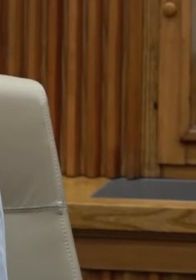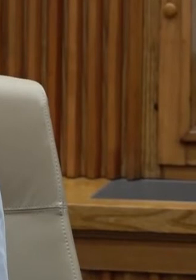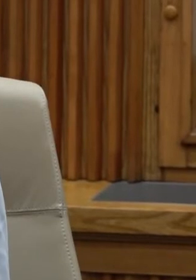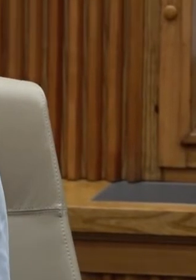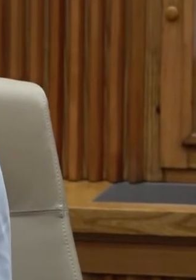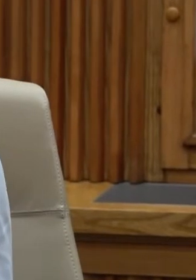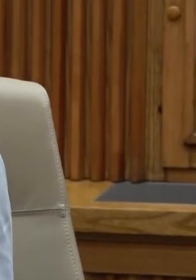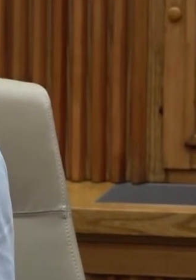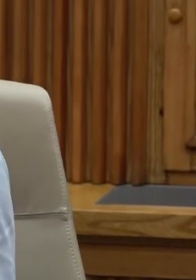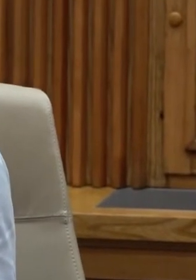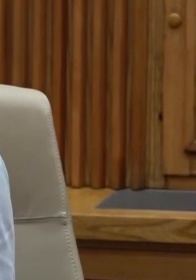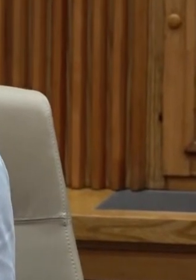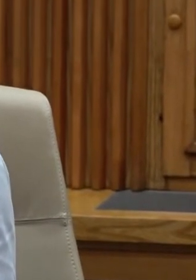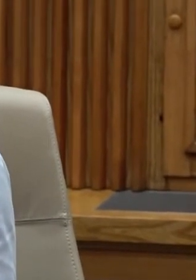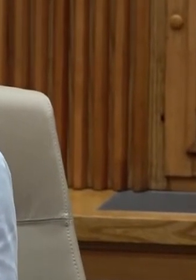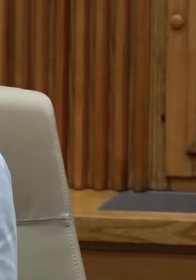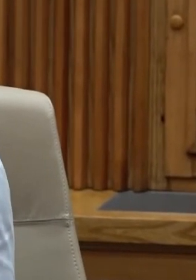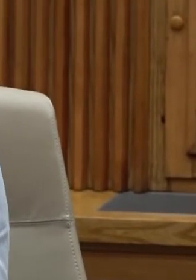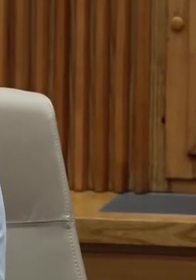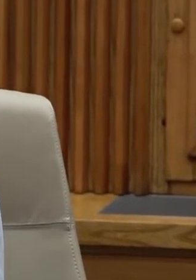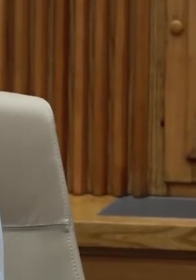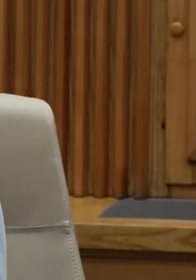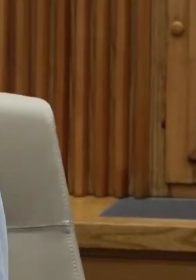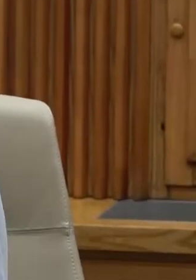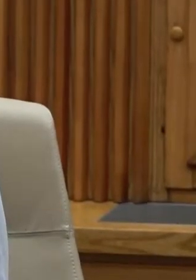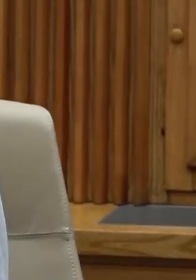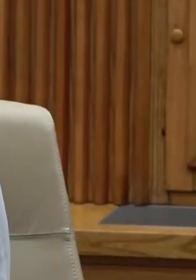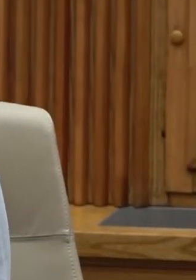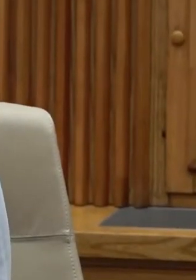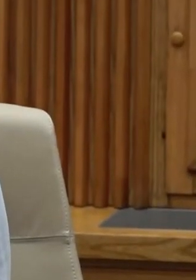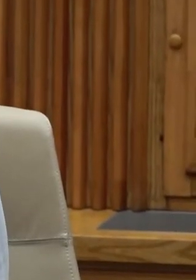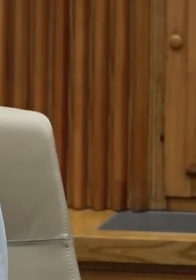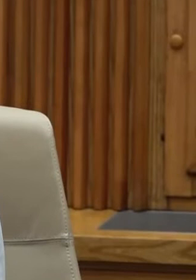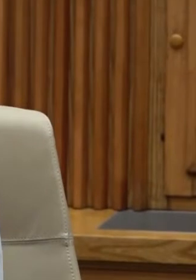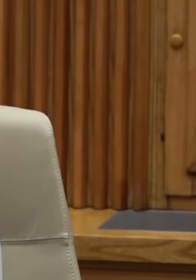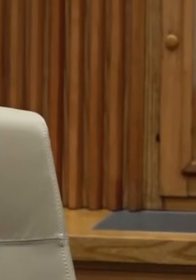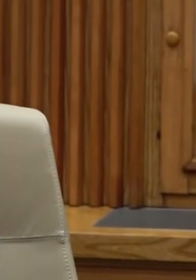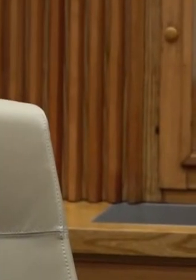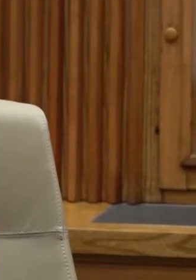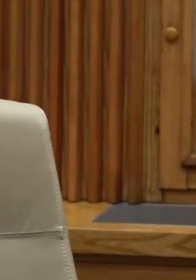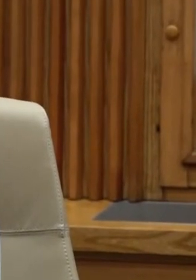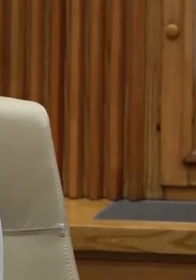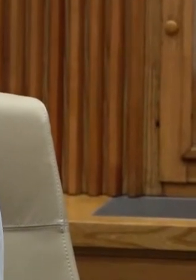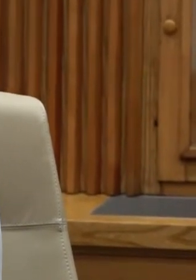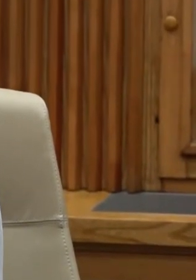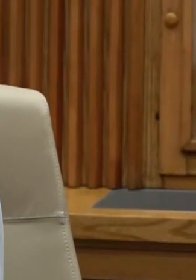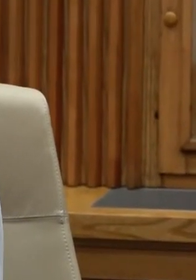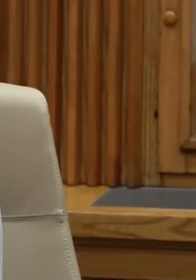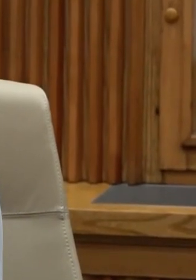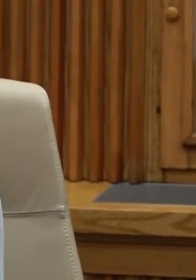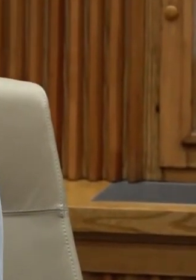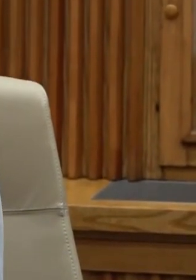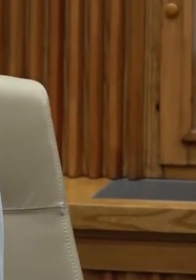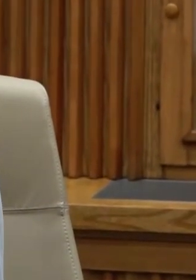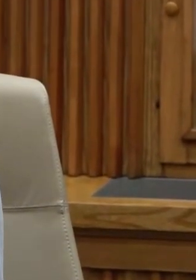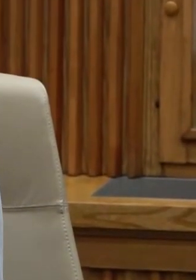teh vprašanj seveda pripravljamo tudi ukrepe, s katerimi zagotavljamo nemoteno preskrbo in predvsem s